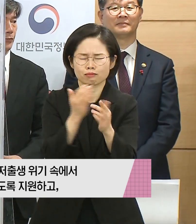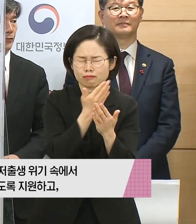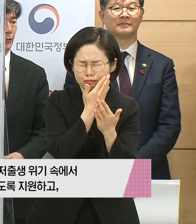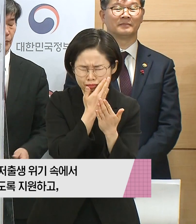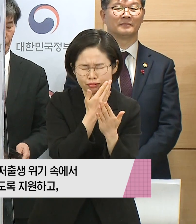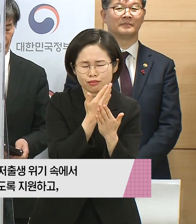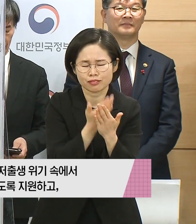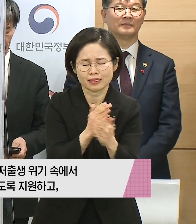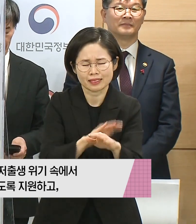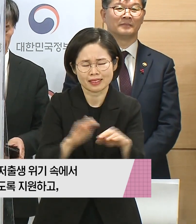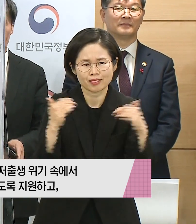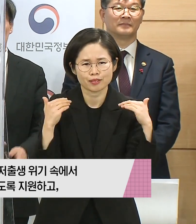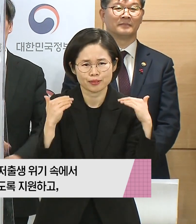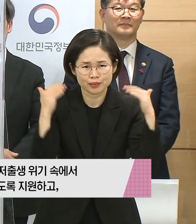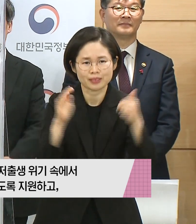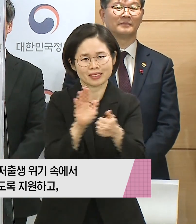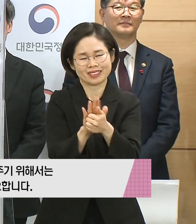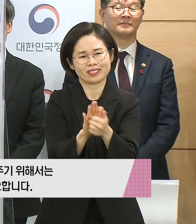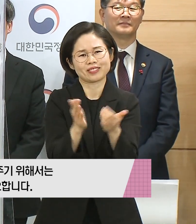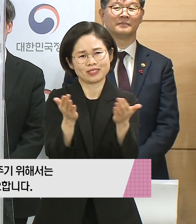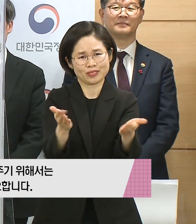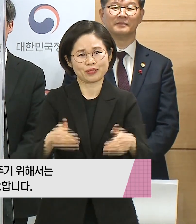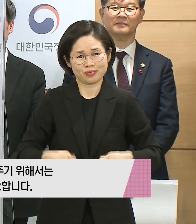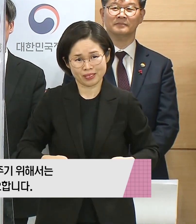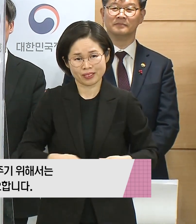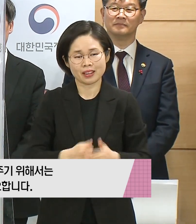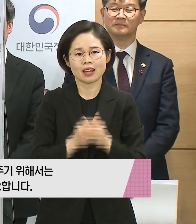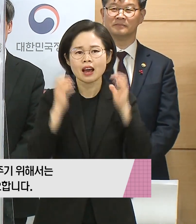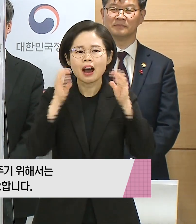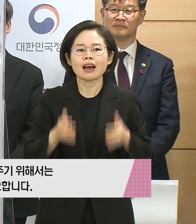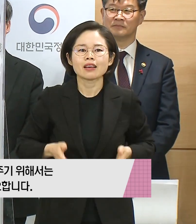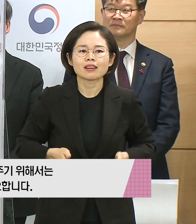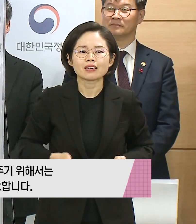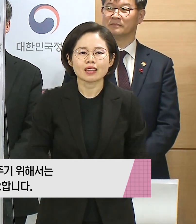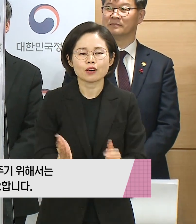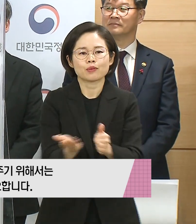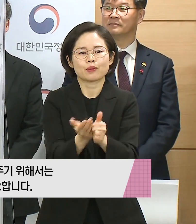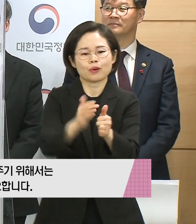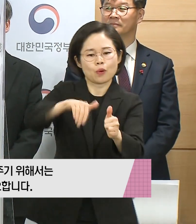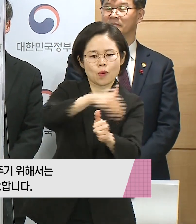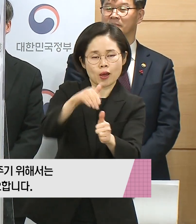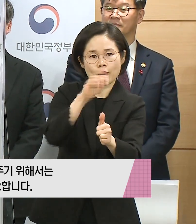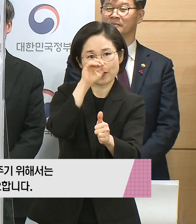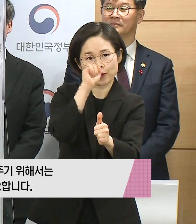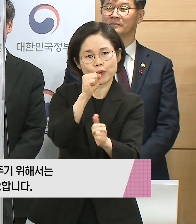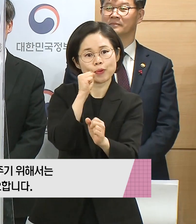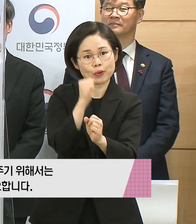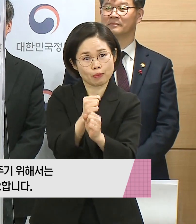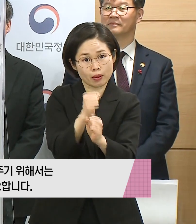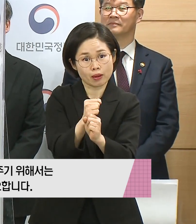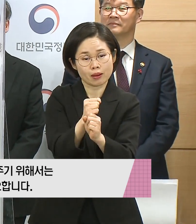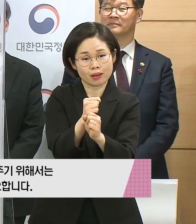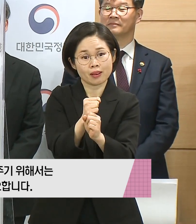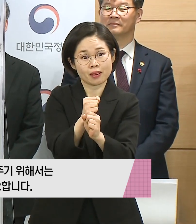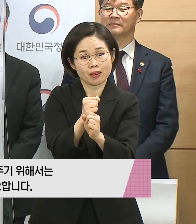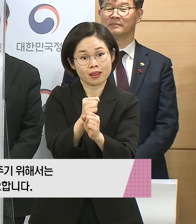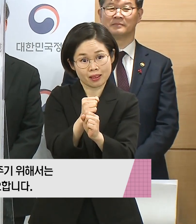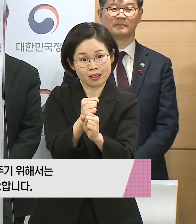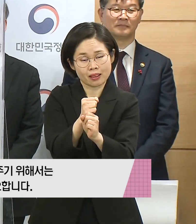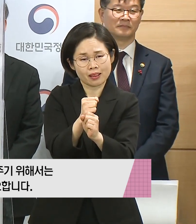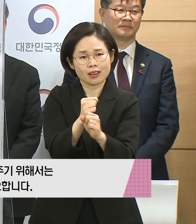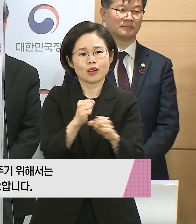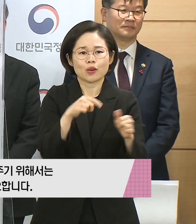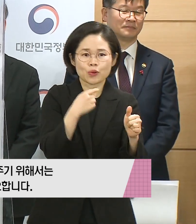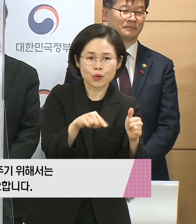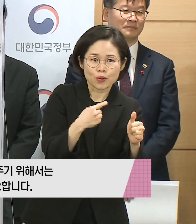소중한 인재로 성장하도록 지원하고 아이를 낳고 키우기 좋은 환경을 만들어주기 위해서는 교육과